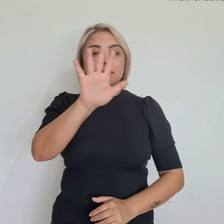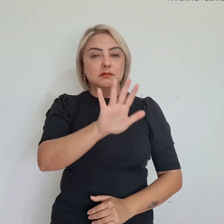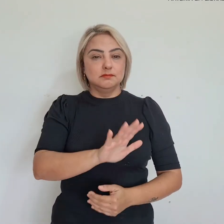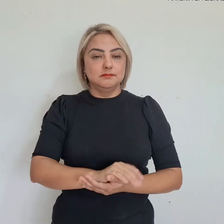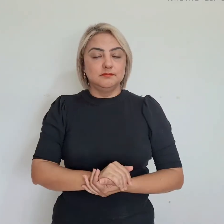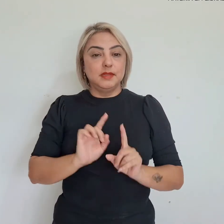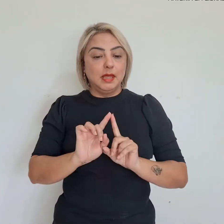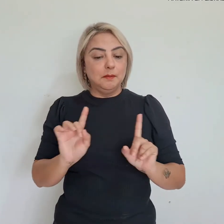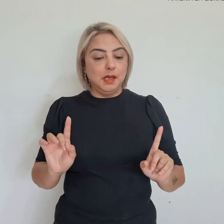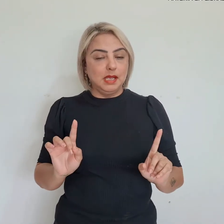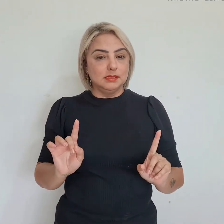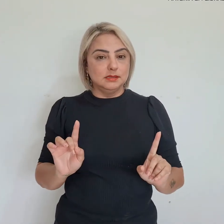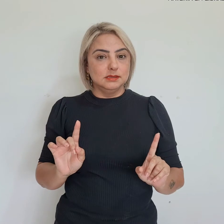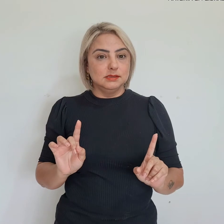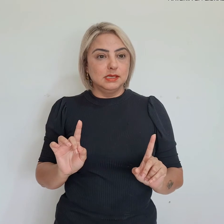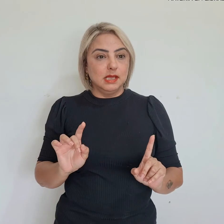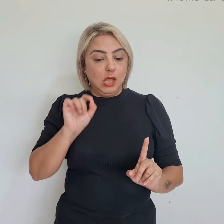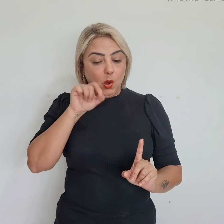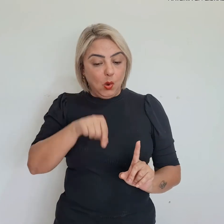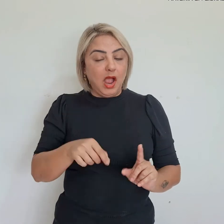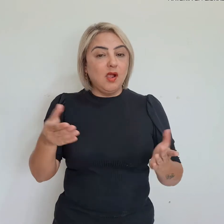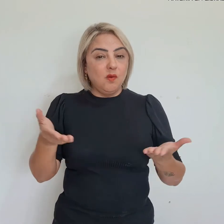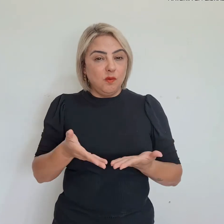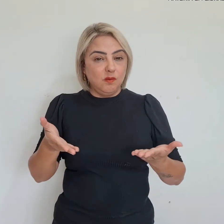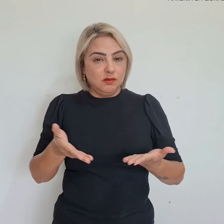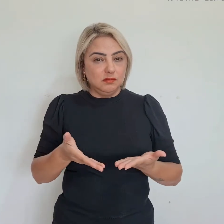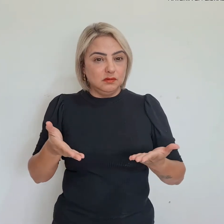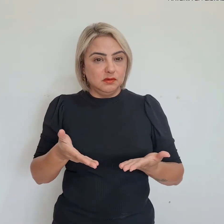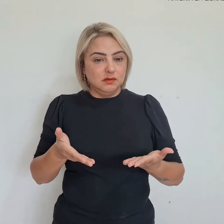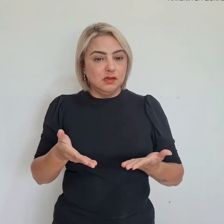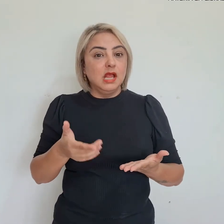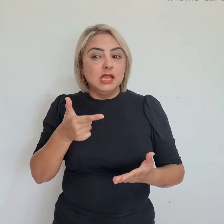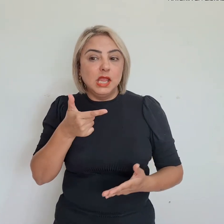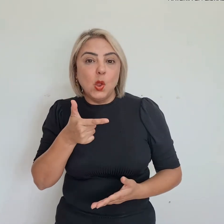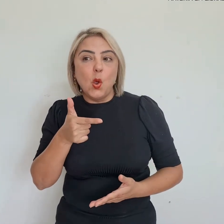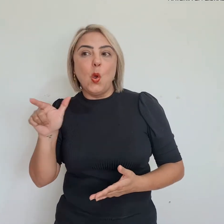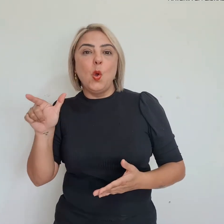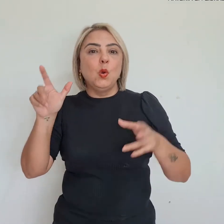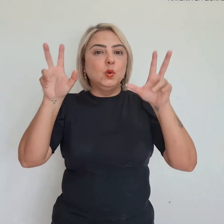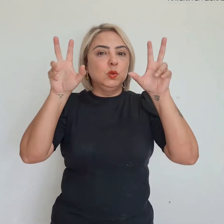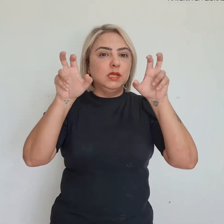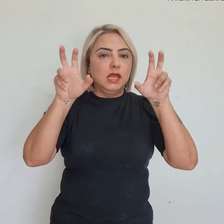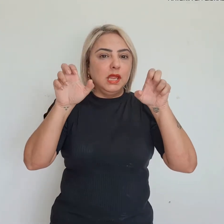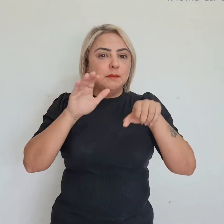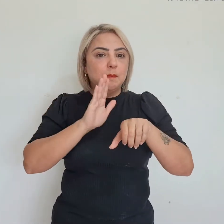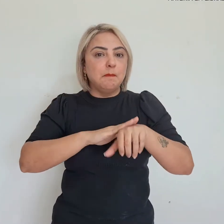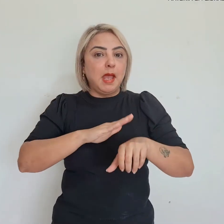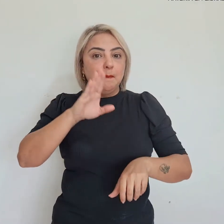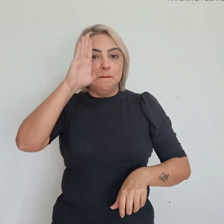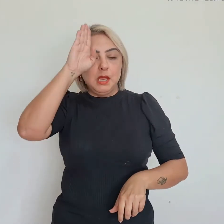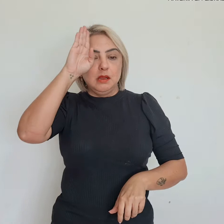nacional. Mas, como na atual conjuntura há outros temas mais prioritários